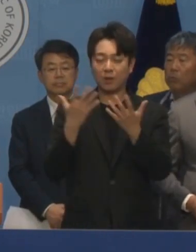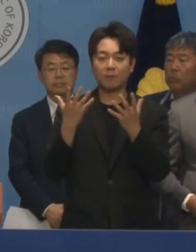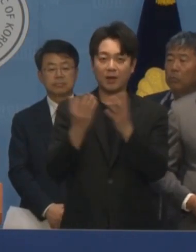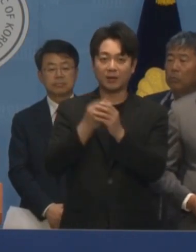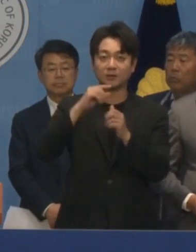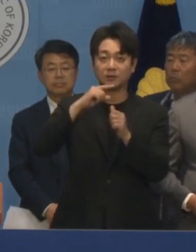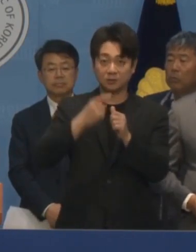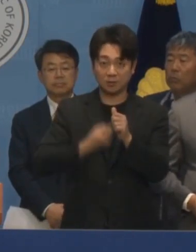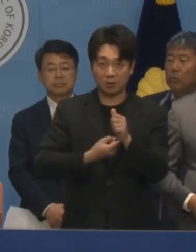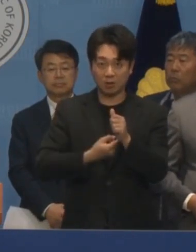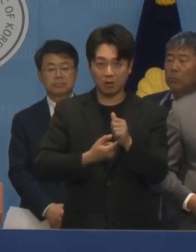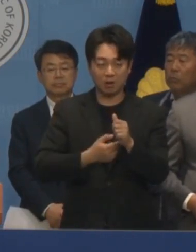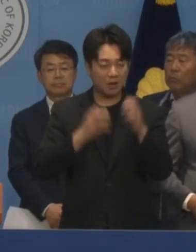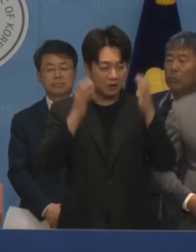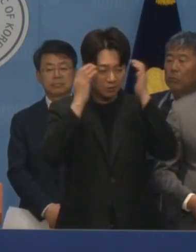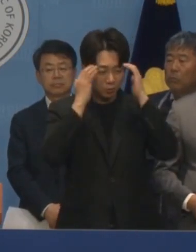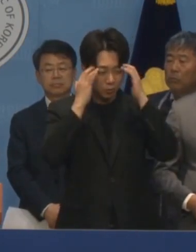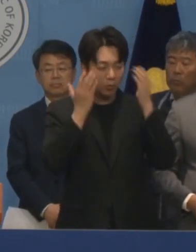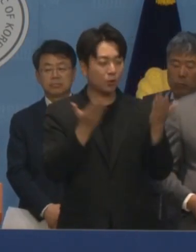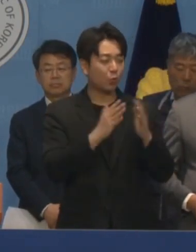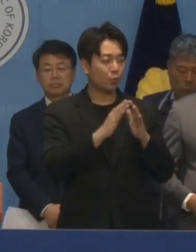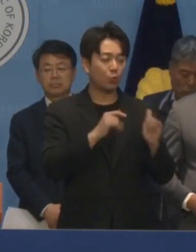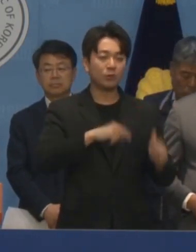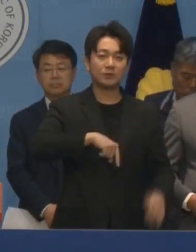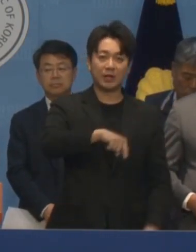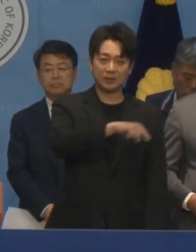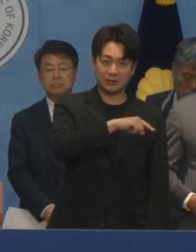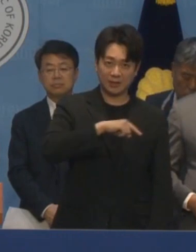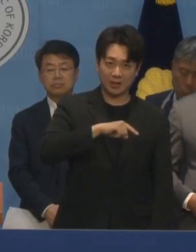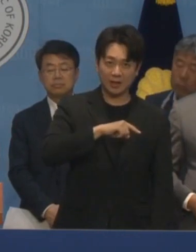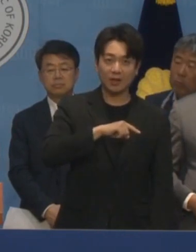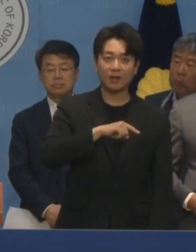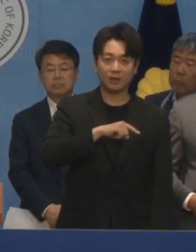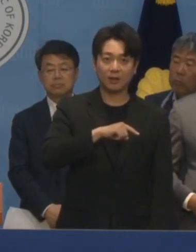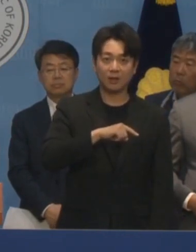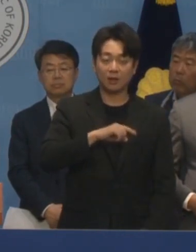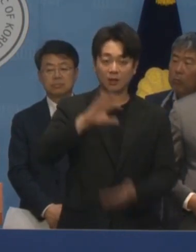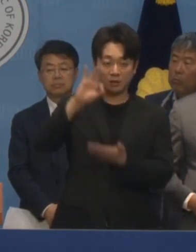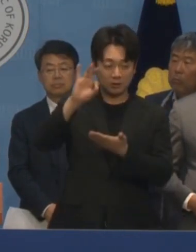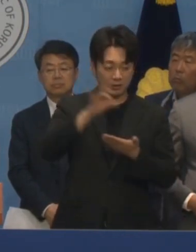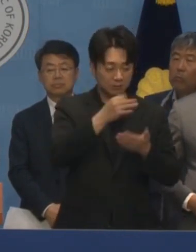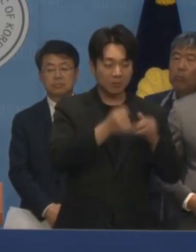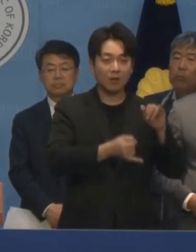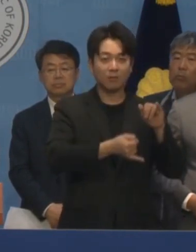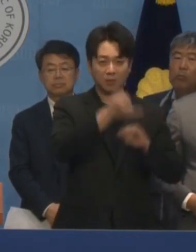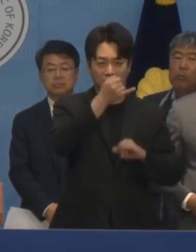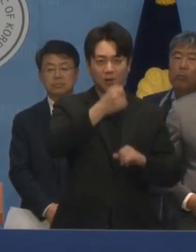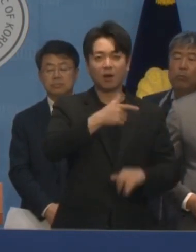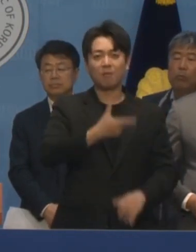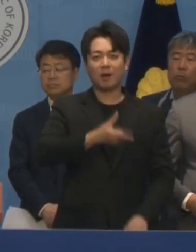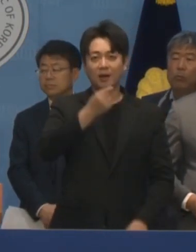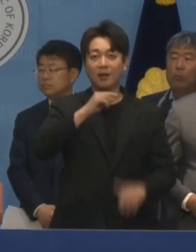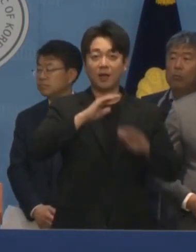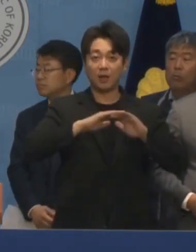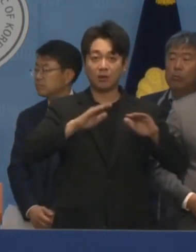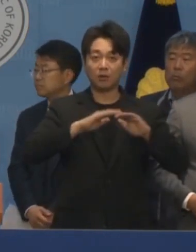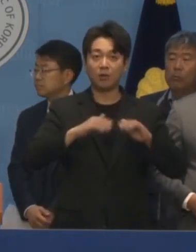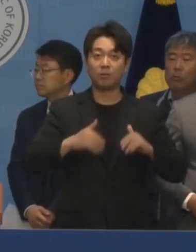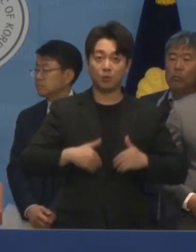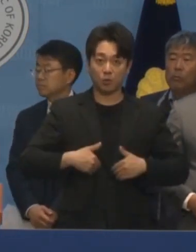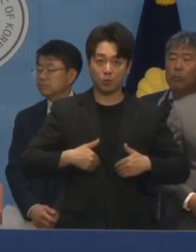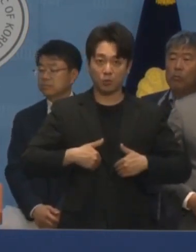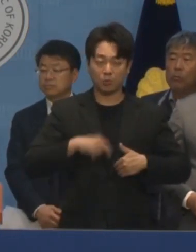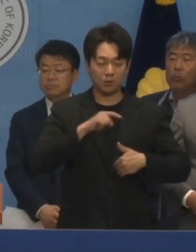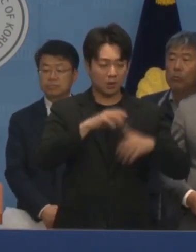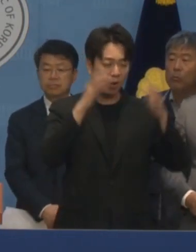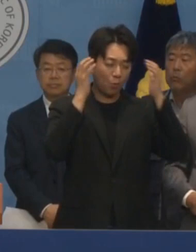오늘도 피눈물을 흘리고 있는 노동자들의 체불임금을 하루속히 해결하고 그들의 눈물을 닦아줘야